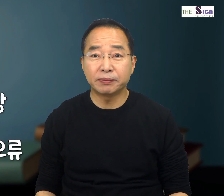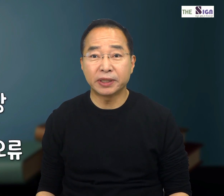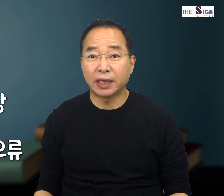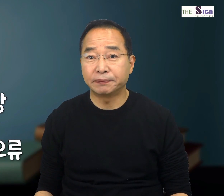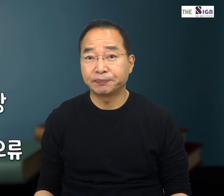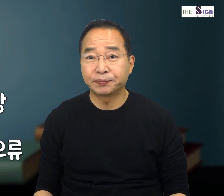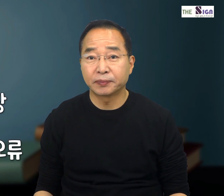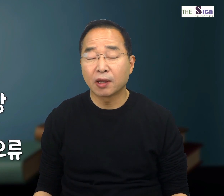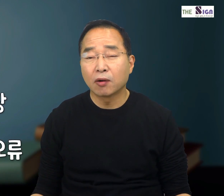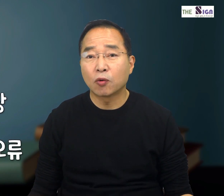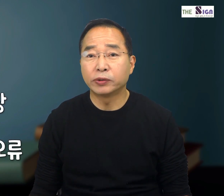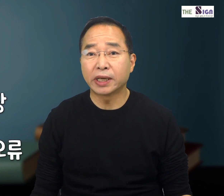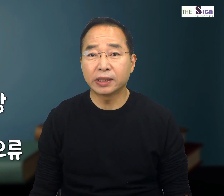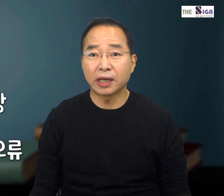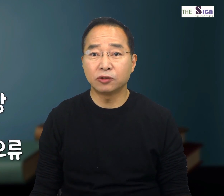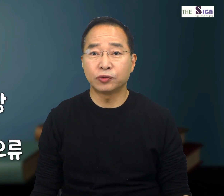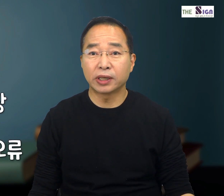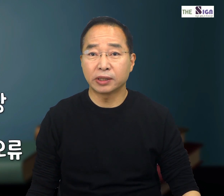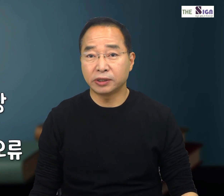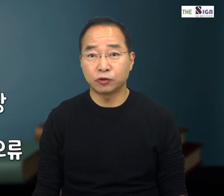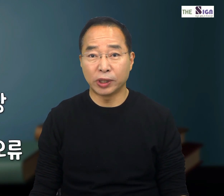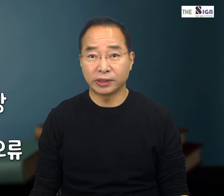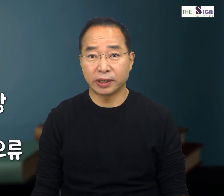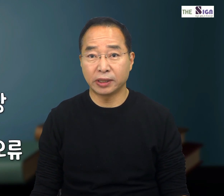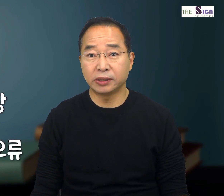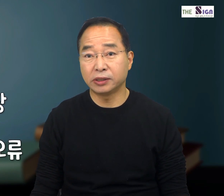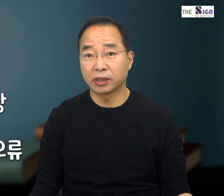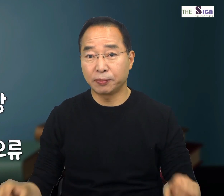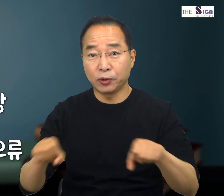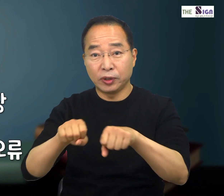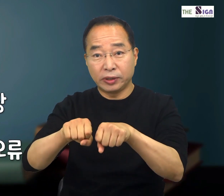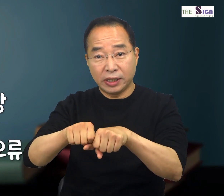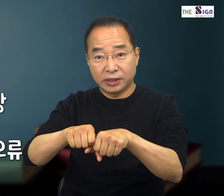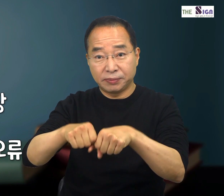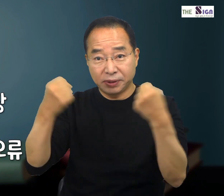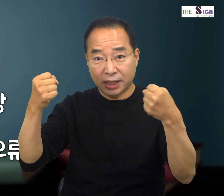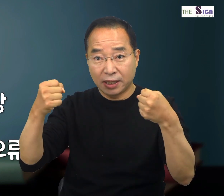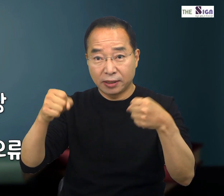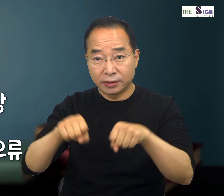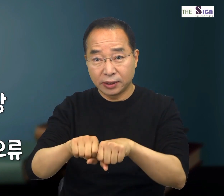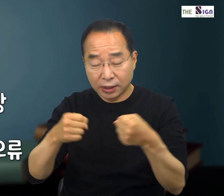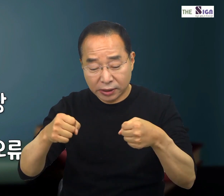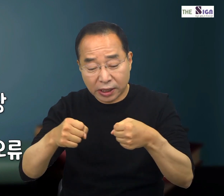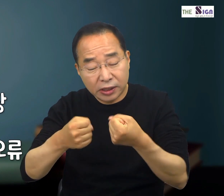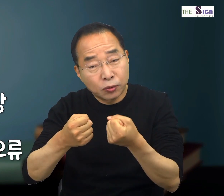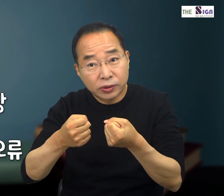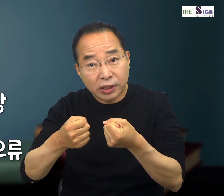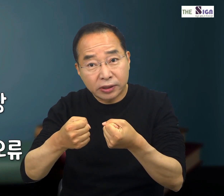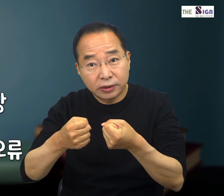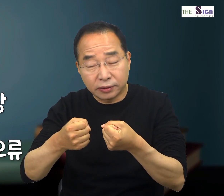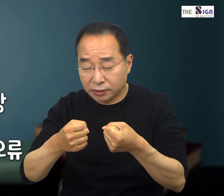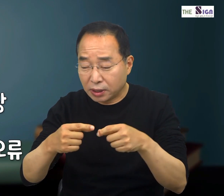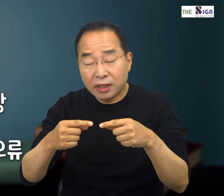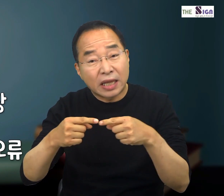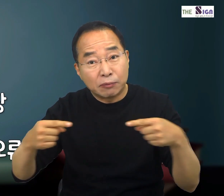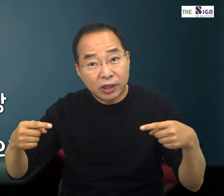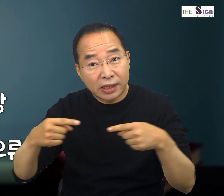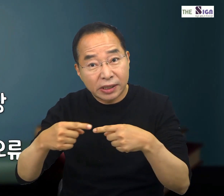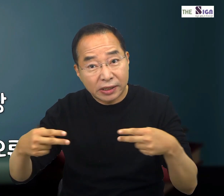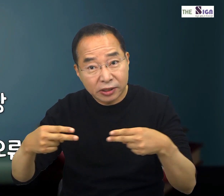고장입니다. 고장이라는 수화가 이제 수화책에는 이렇게 표현되어 있습니다. 자, 이 동작은 나뭇가지 같은